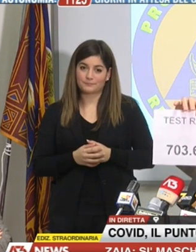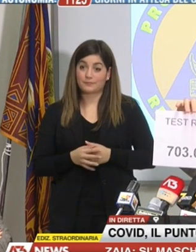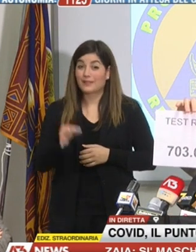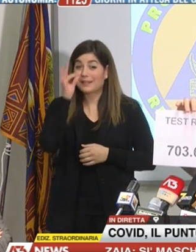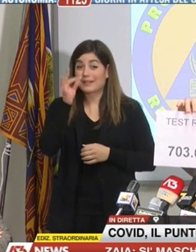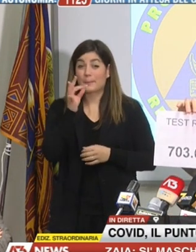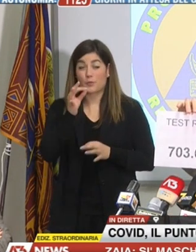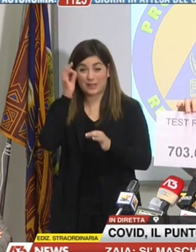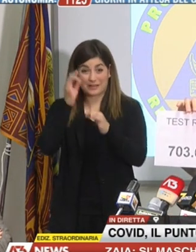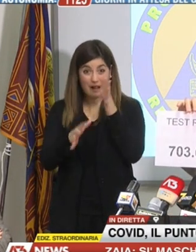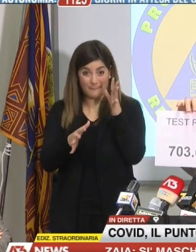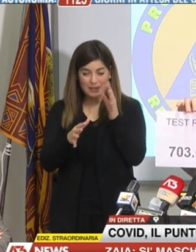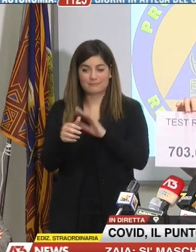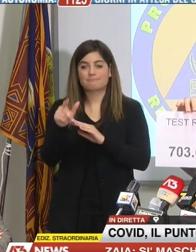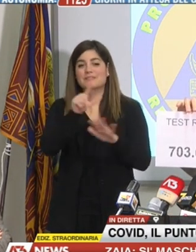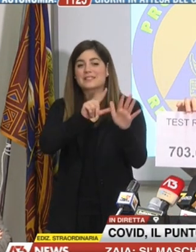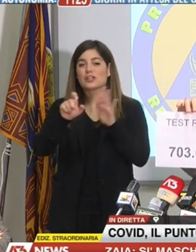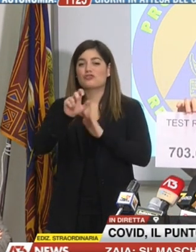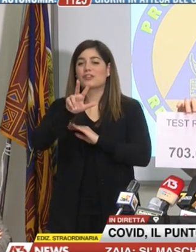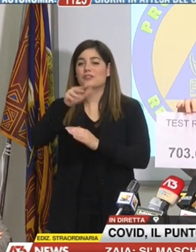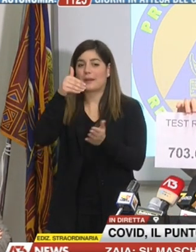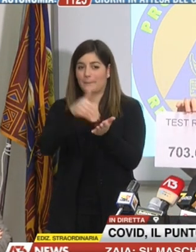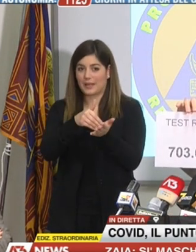Tamponi rapidi 703.000,